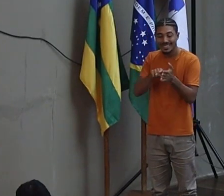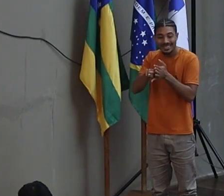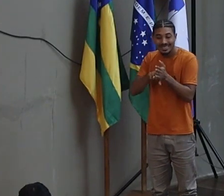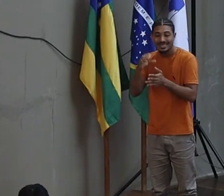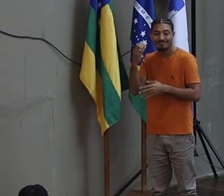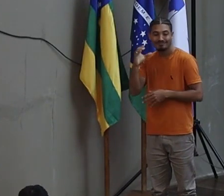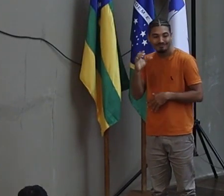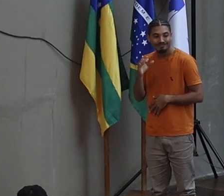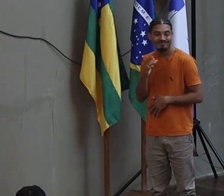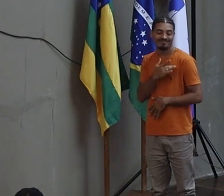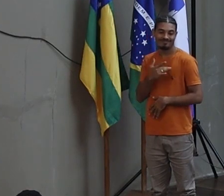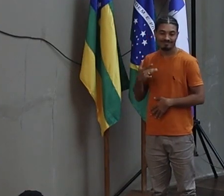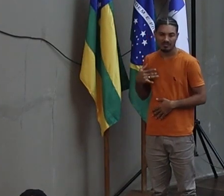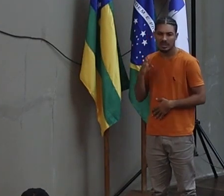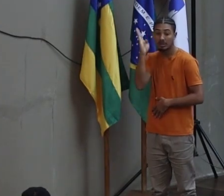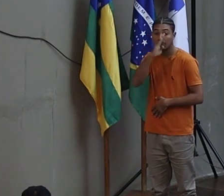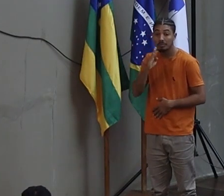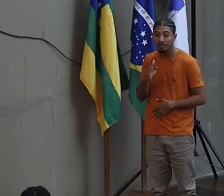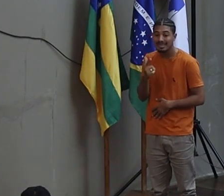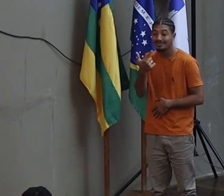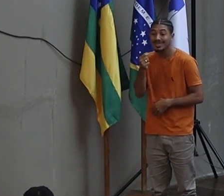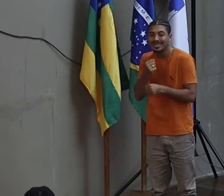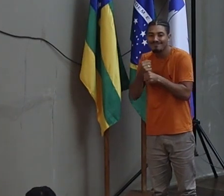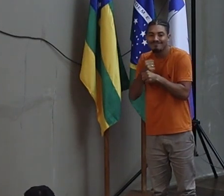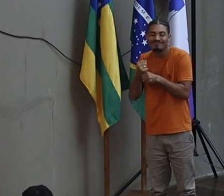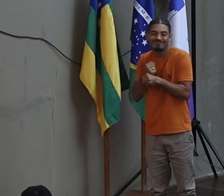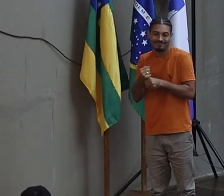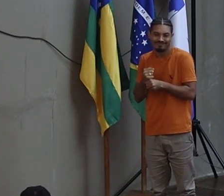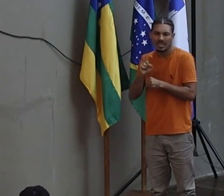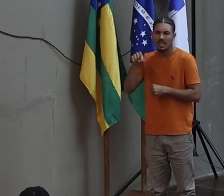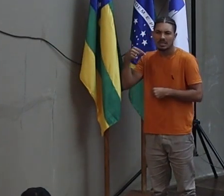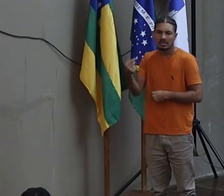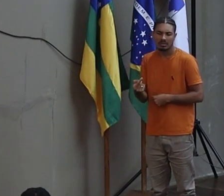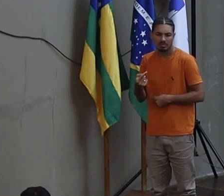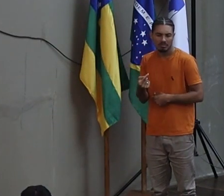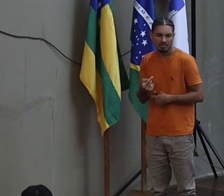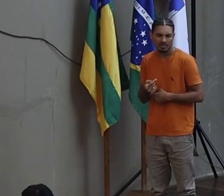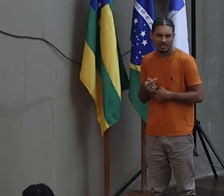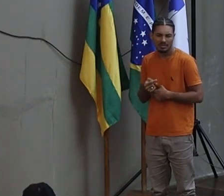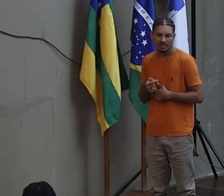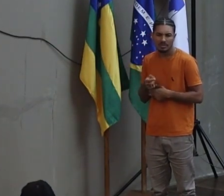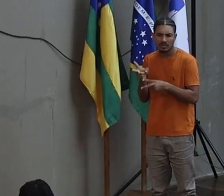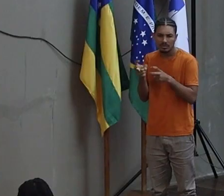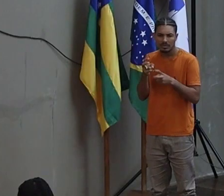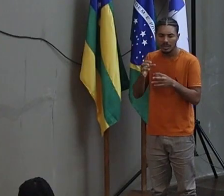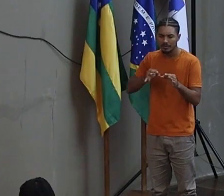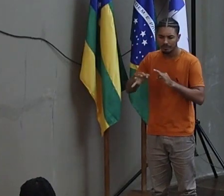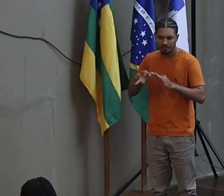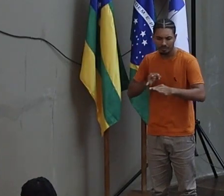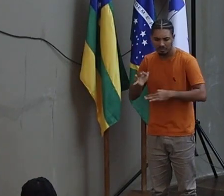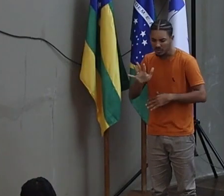né, saúde, no Brasil por 20 anos. Né? Logo depois disso, houve ali uma preparação de